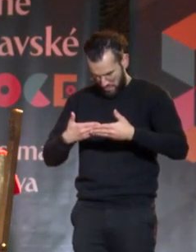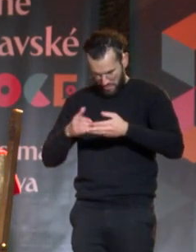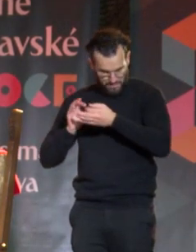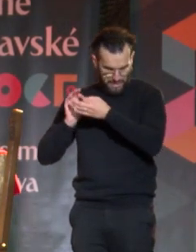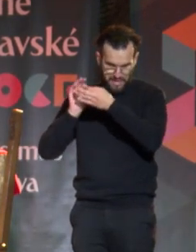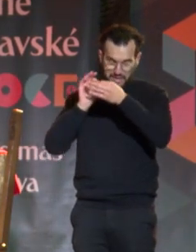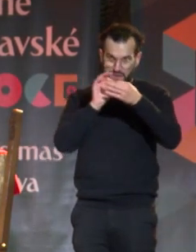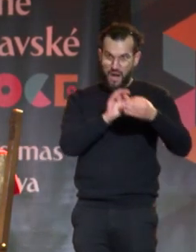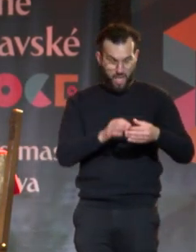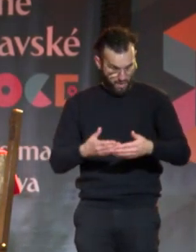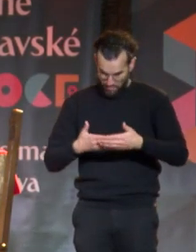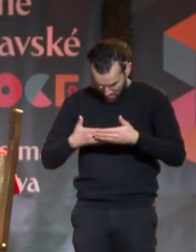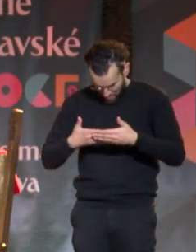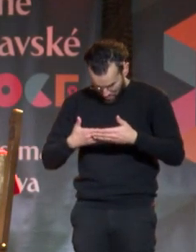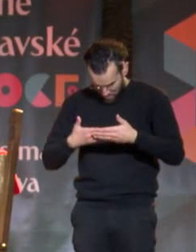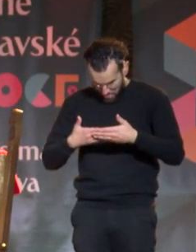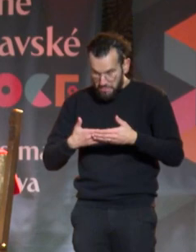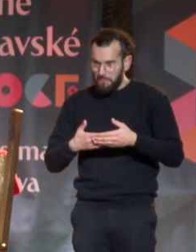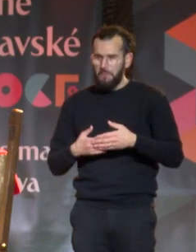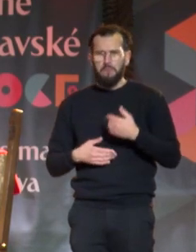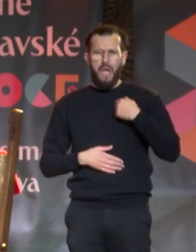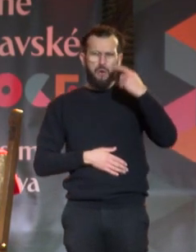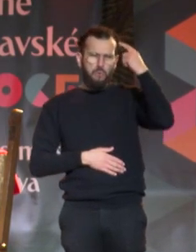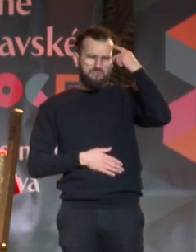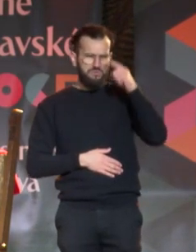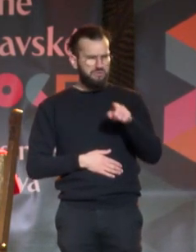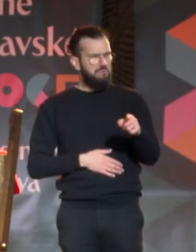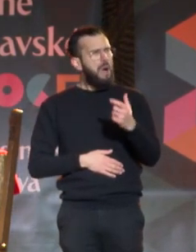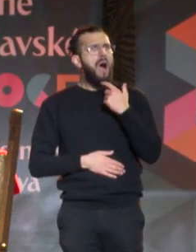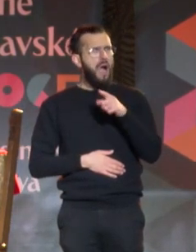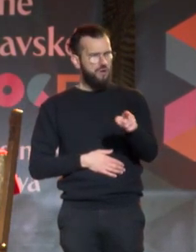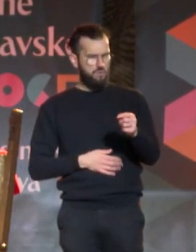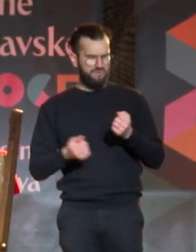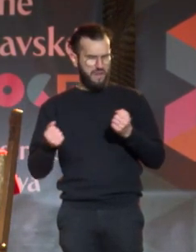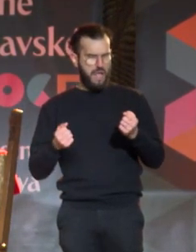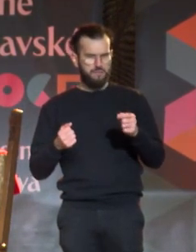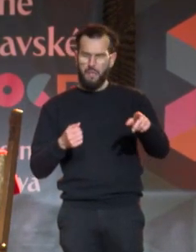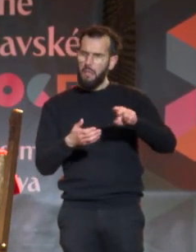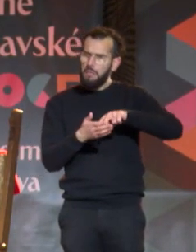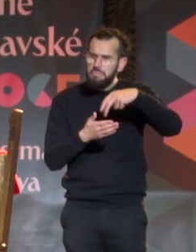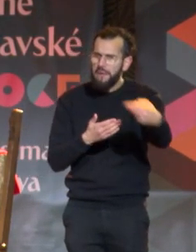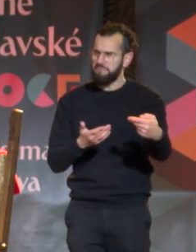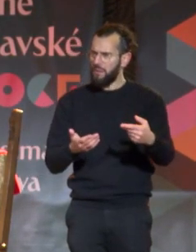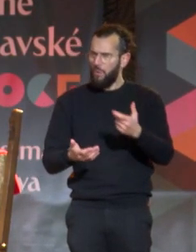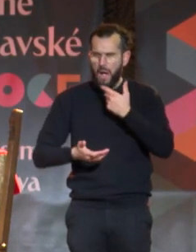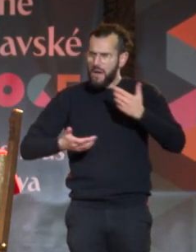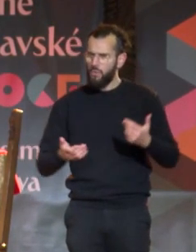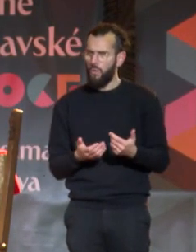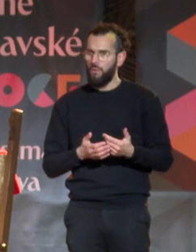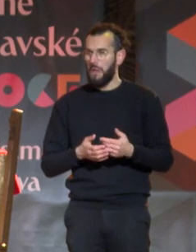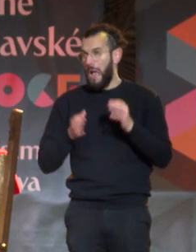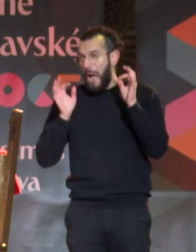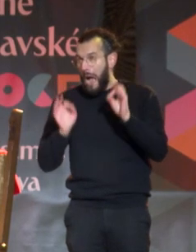od neho zdvihol hlavu. Niekedy si vravím, ako to robí, že nikdy o nič nezakopne. Možno sa orientuje